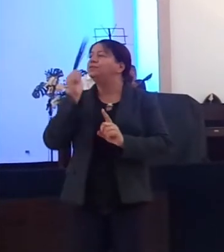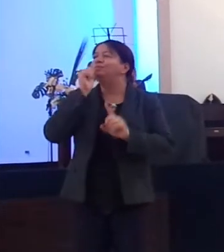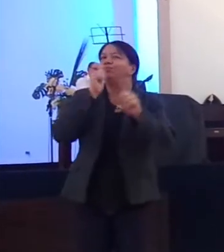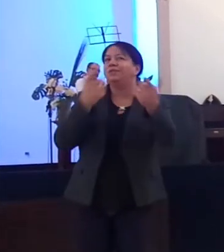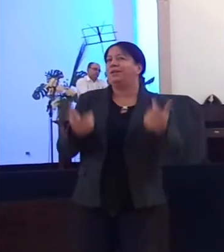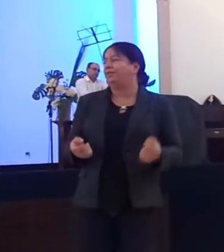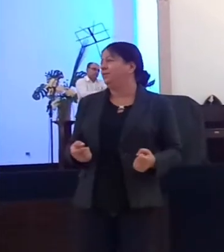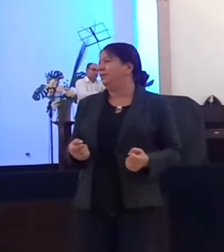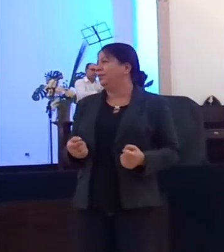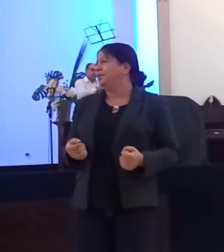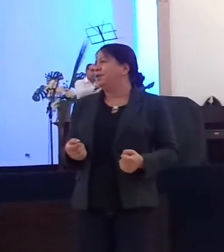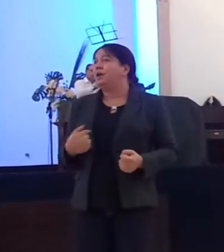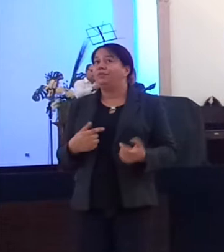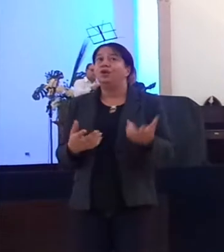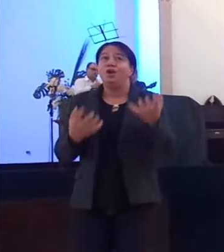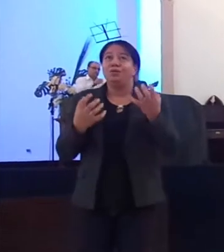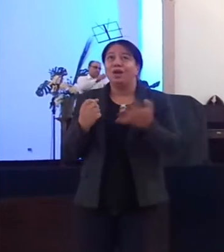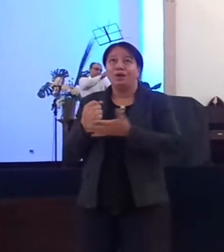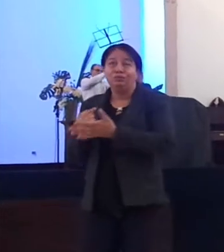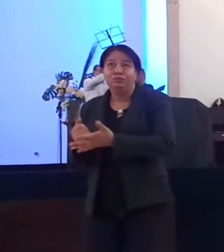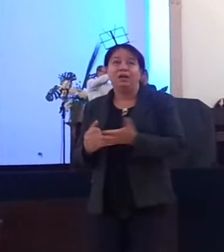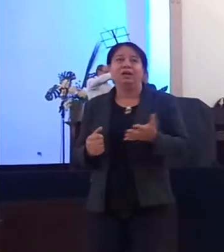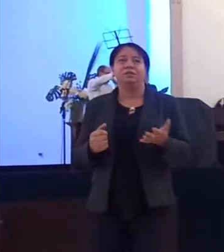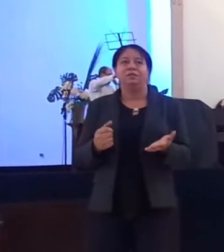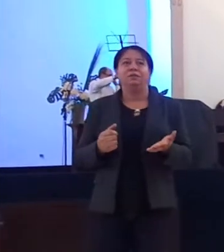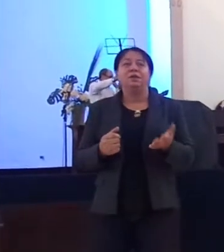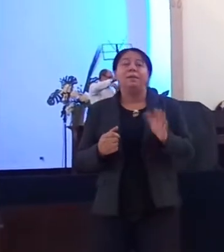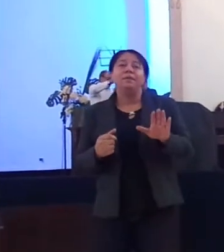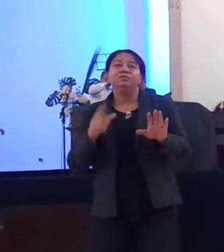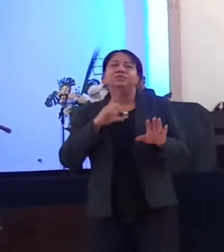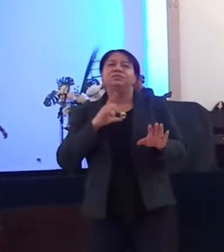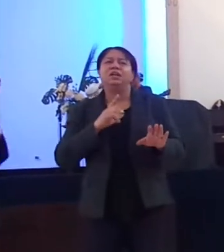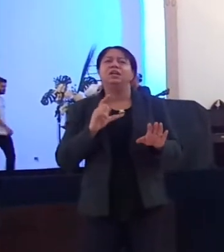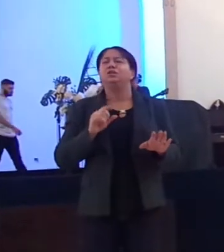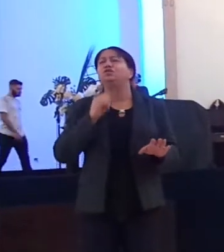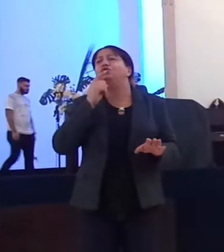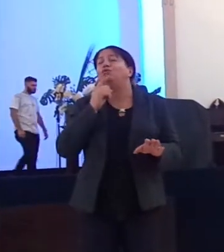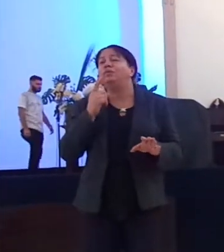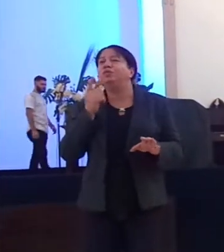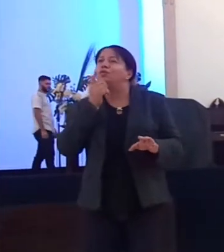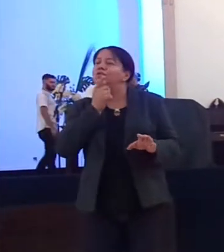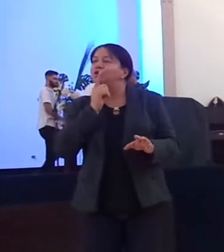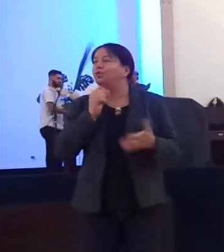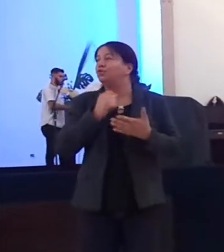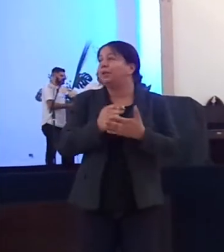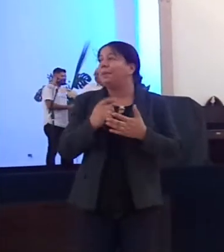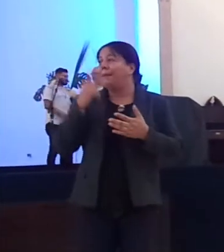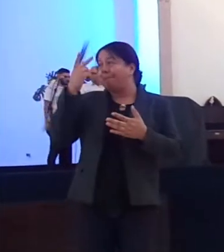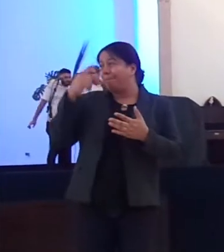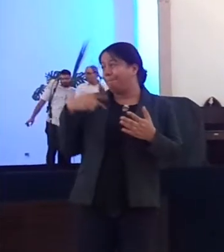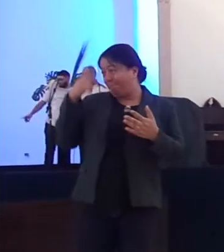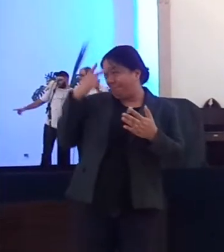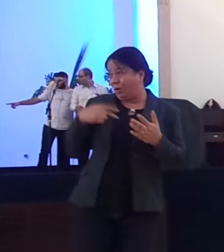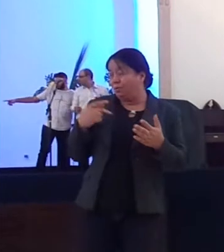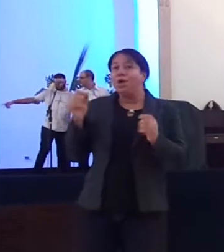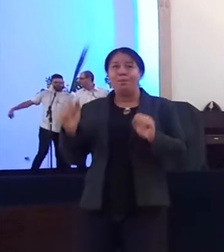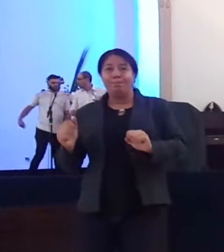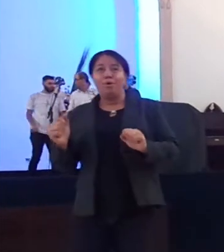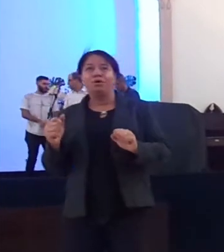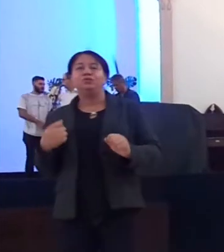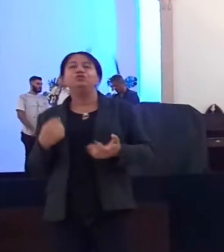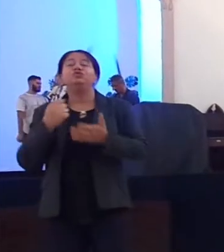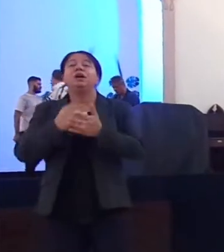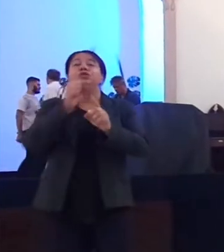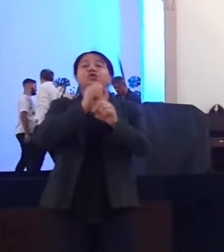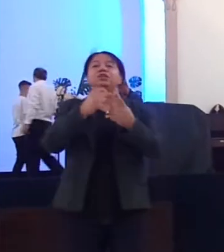mulheres e fala assim: olha, eu quero ajudar. Eu tenho dúvida se eu consigo ajudar pessoalmente, mas eu posso ajudar por meio